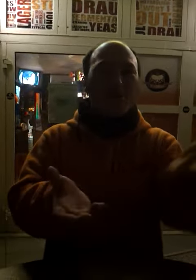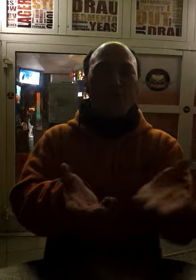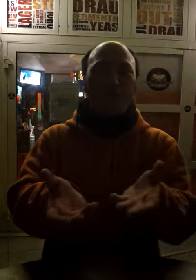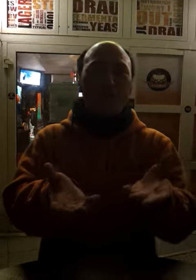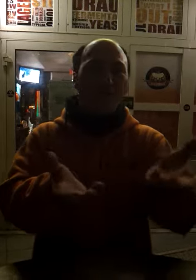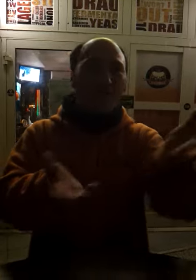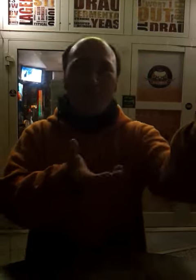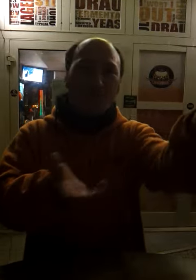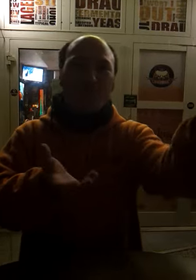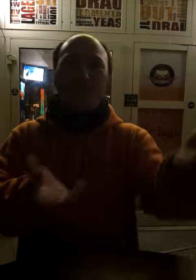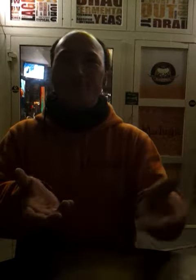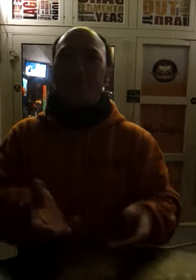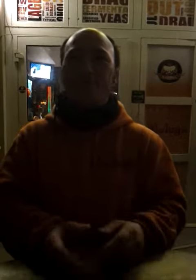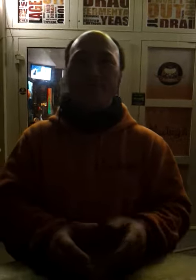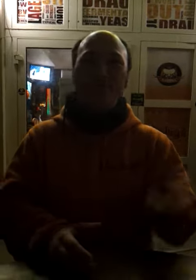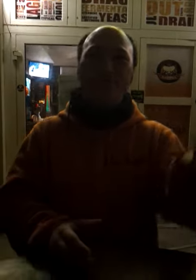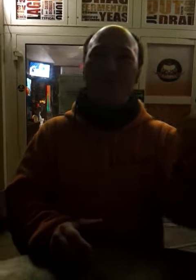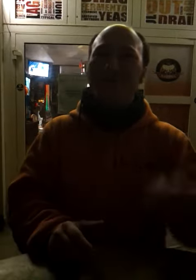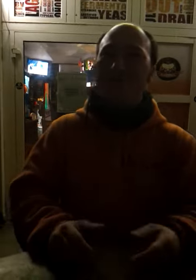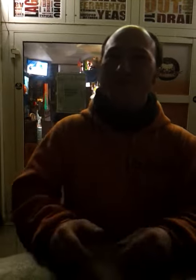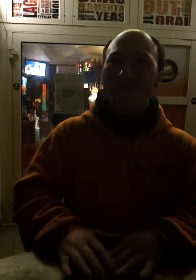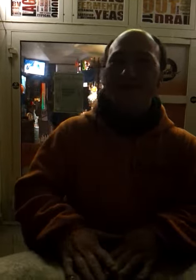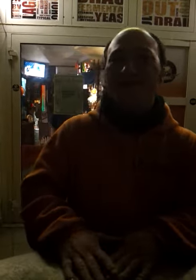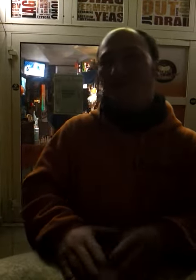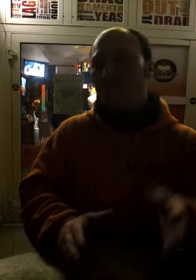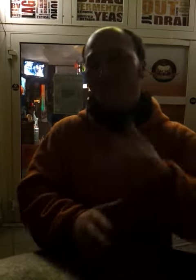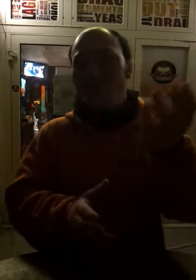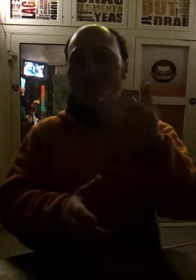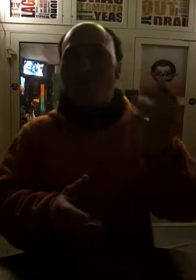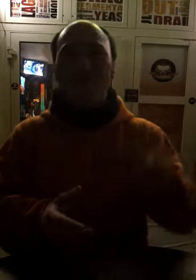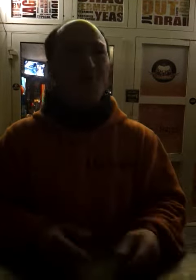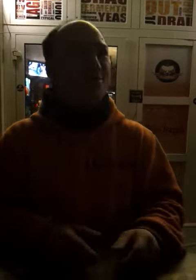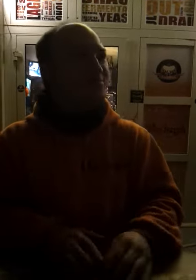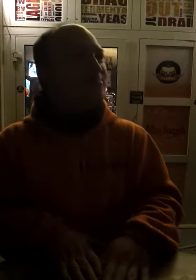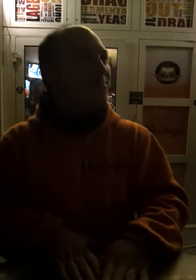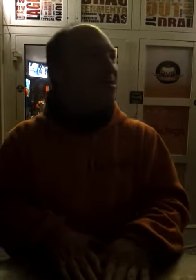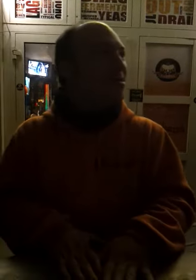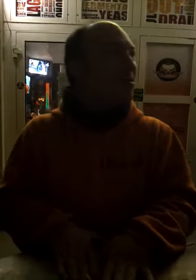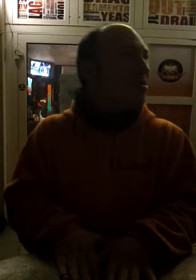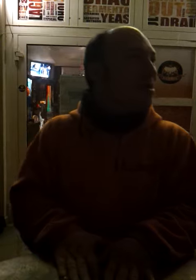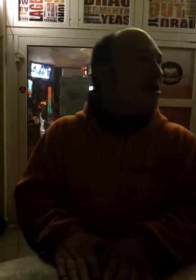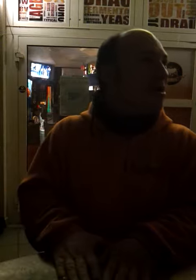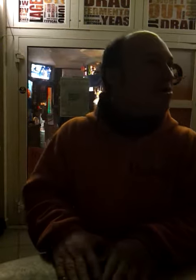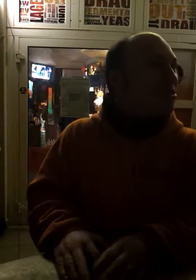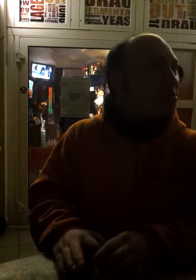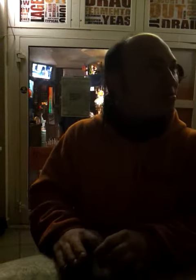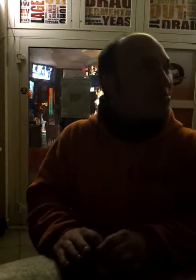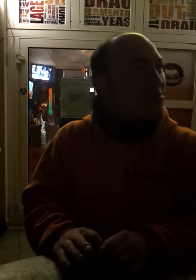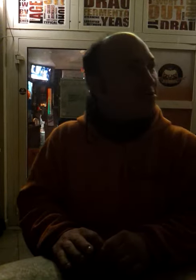con mio figlio. Ma va bene, si preoccupi. Allora, in un